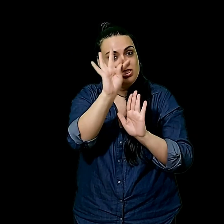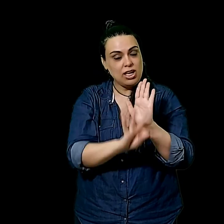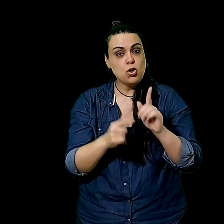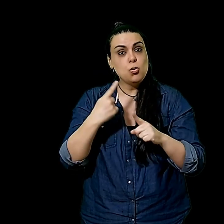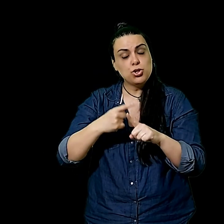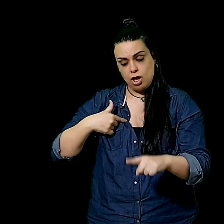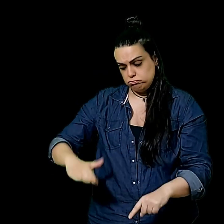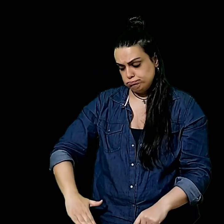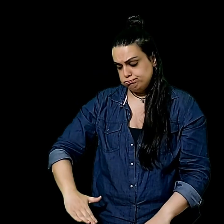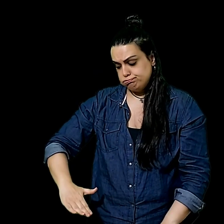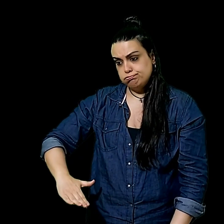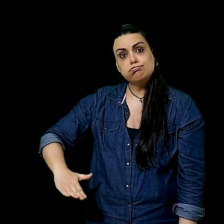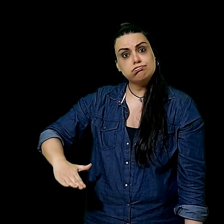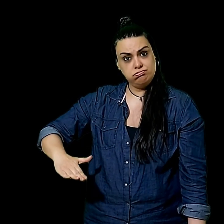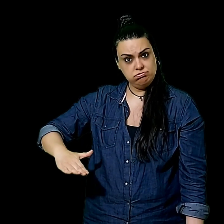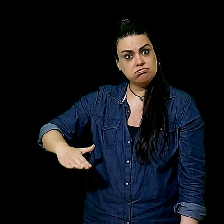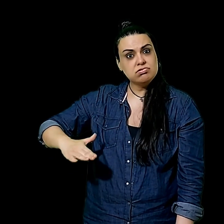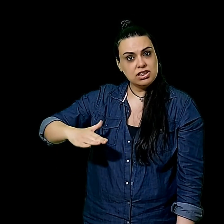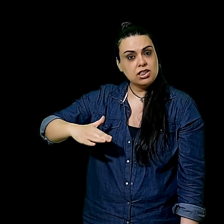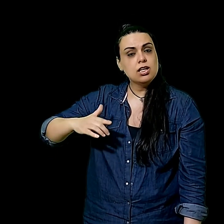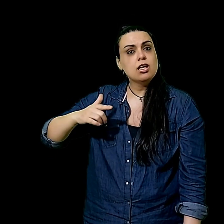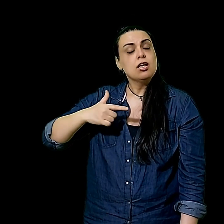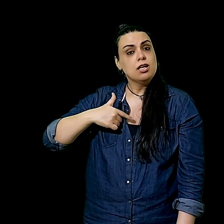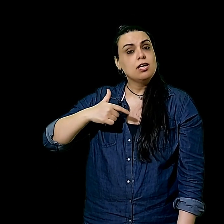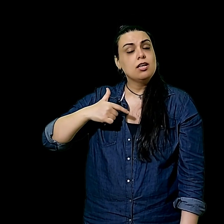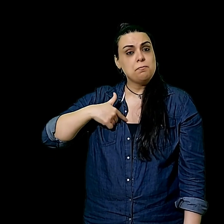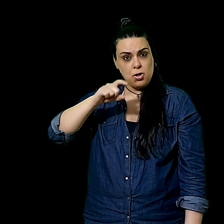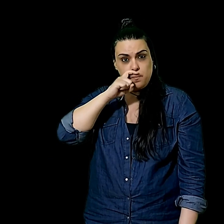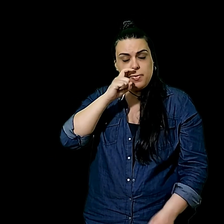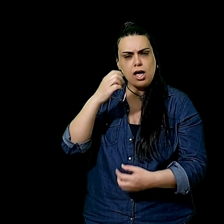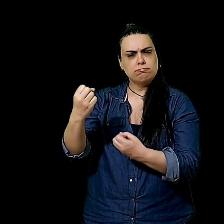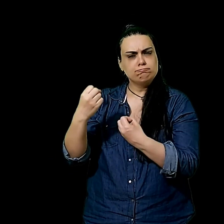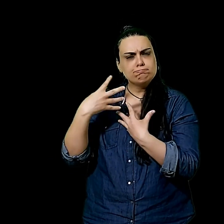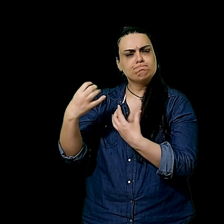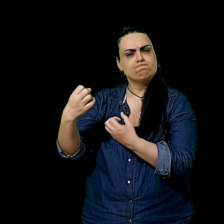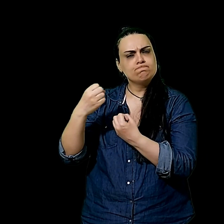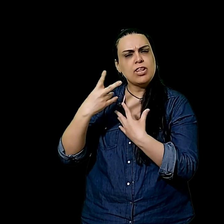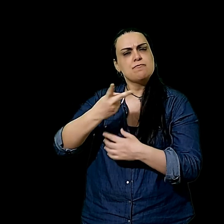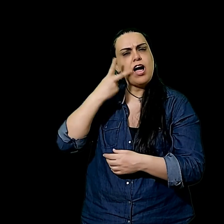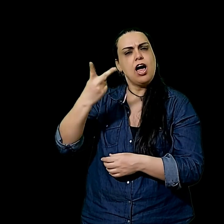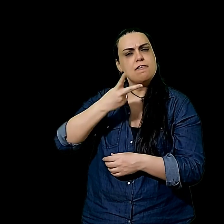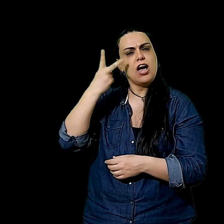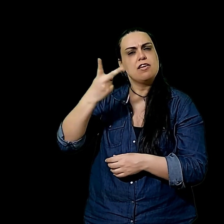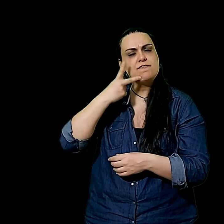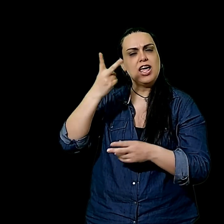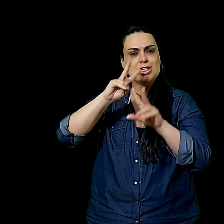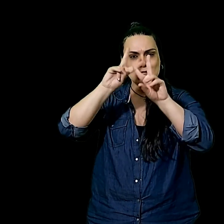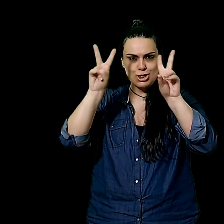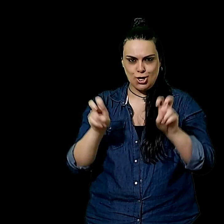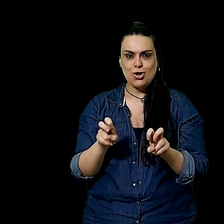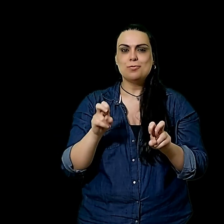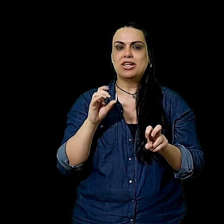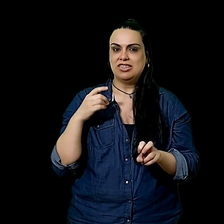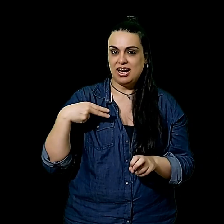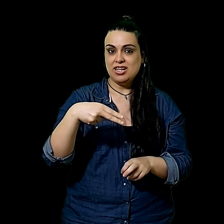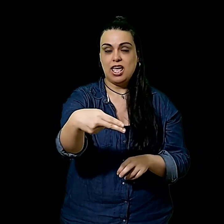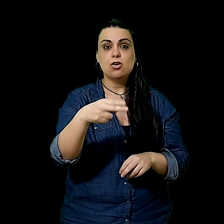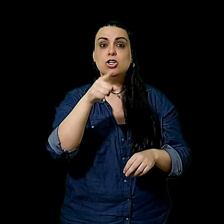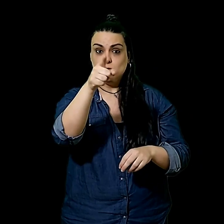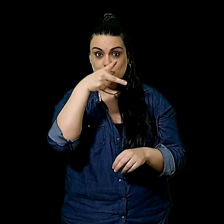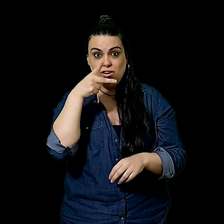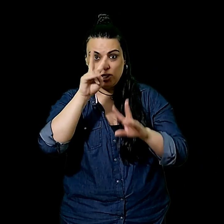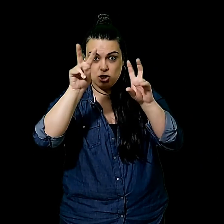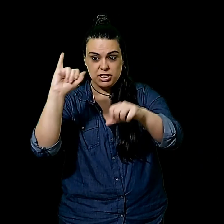minha infância, no início da infância, eu ouvi muito esse texto do meu pai. E quando você falou sobre Jacó, sobre o Deus que